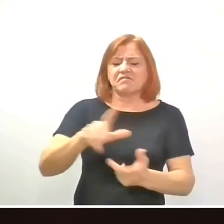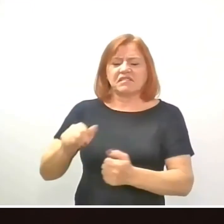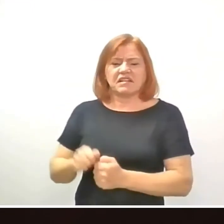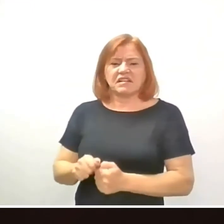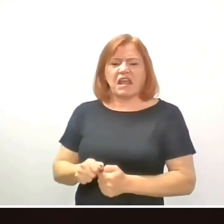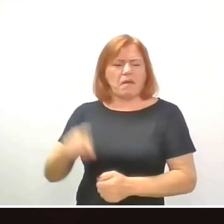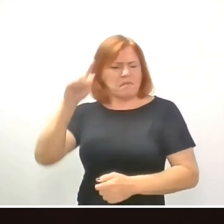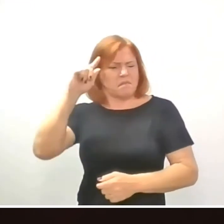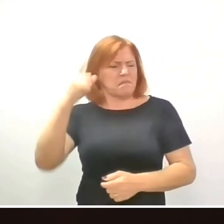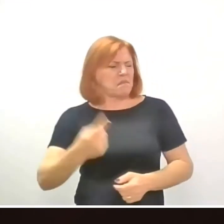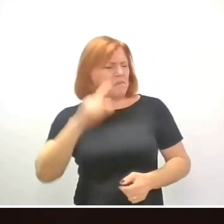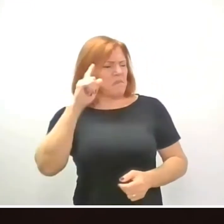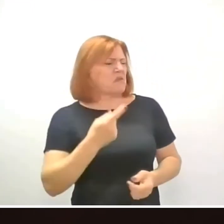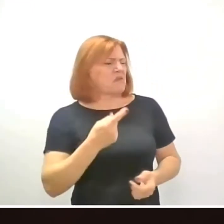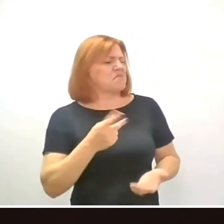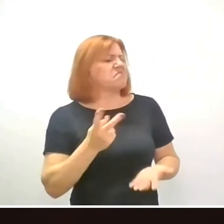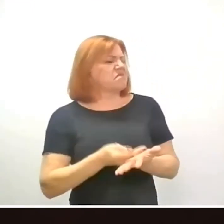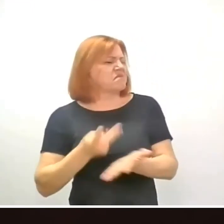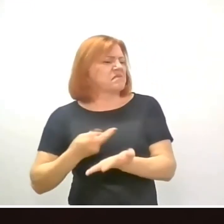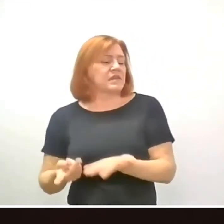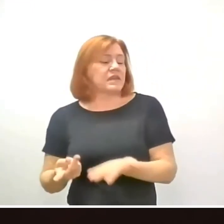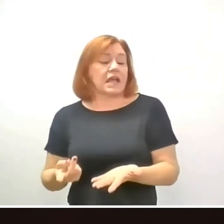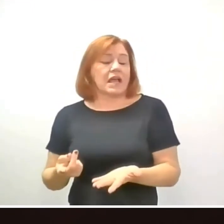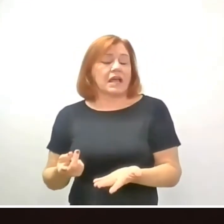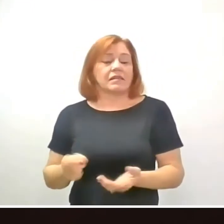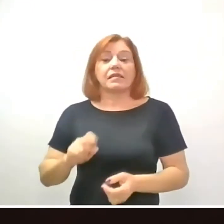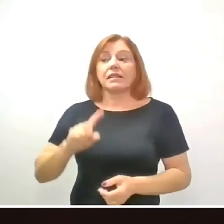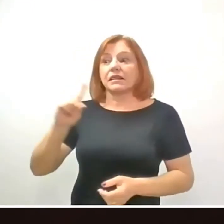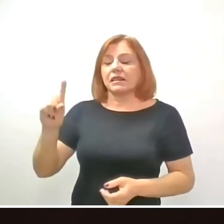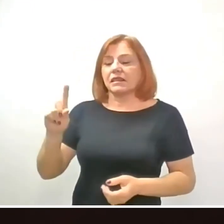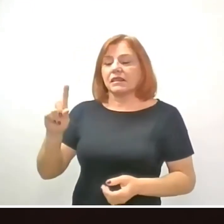homem. Não é?